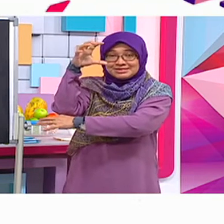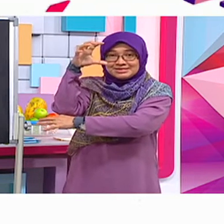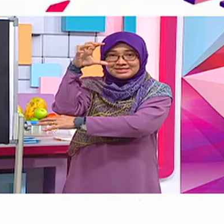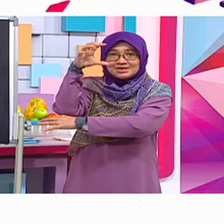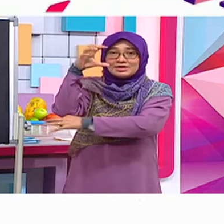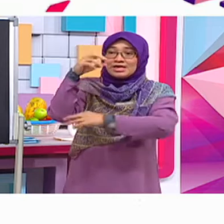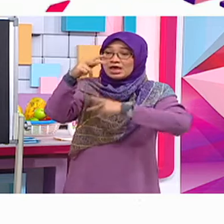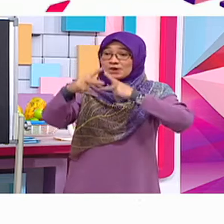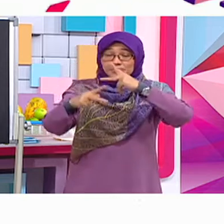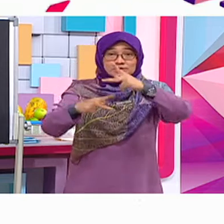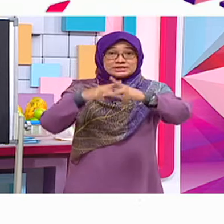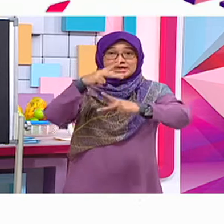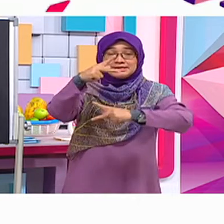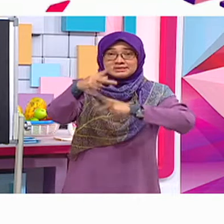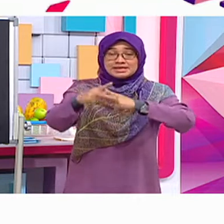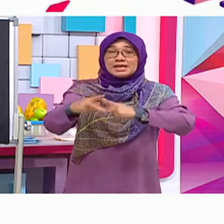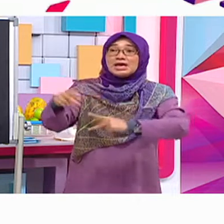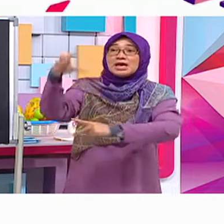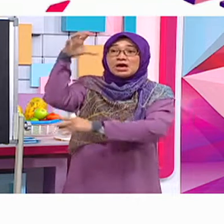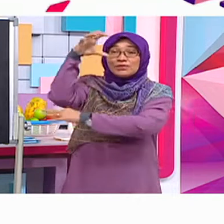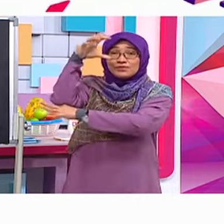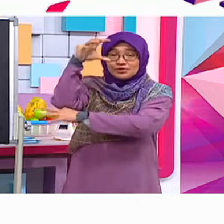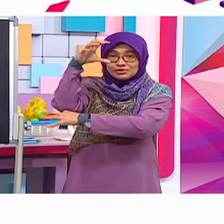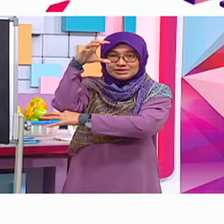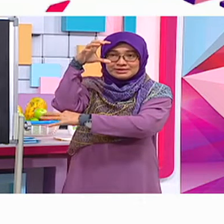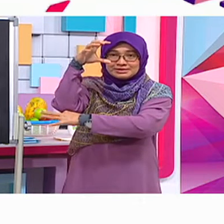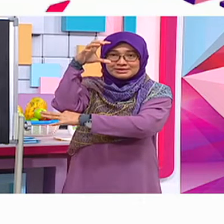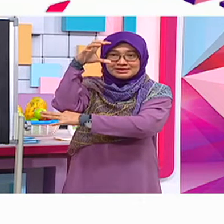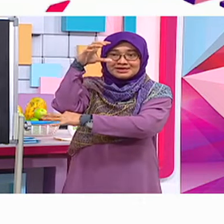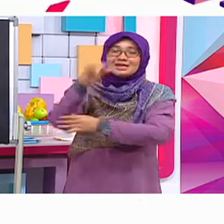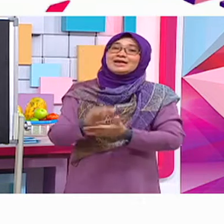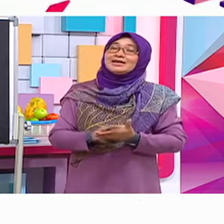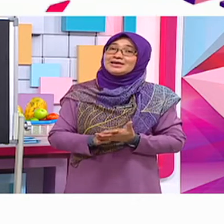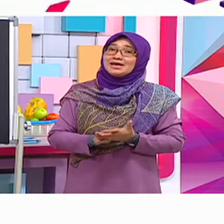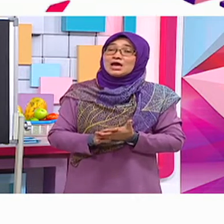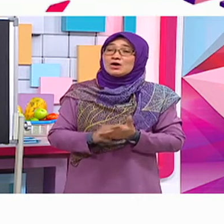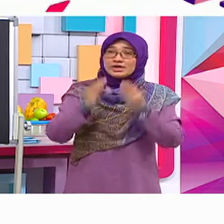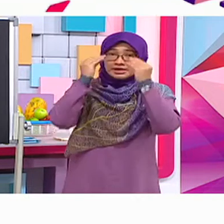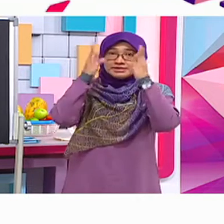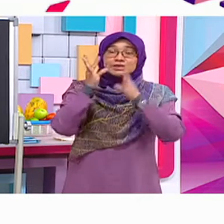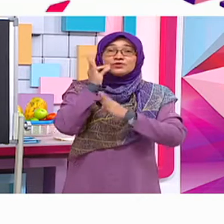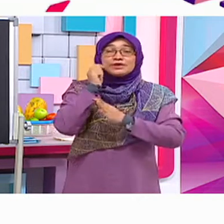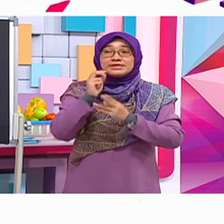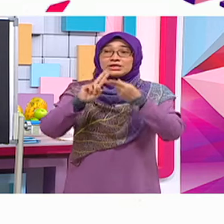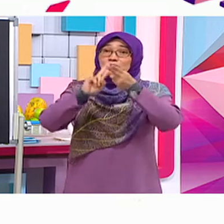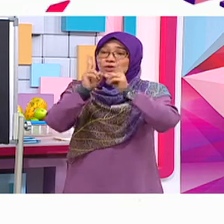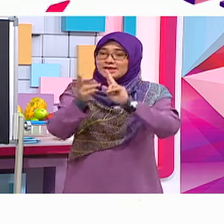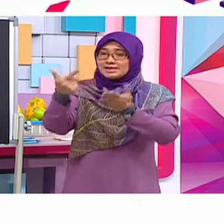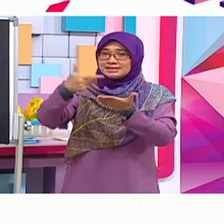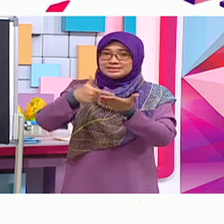Oke proses proses fotosintesis foto Oke Cikgu Fatih ulang lagi